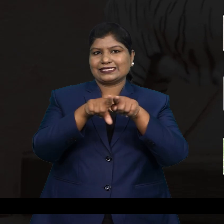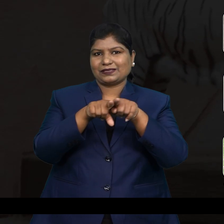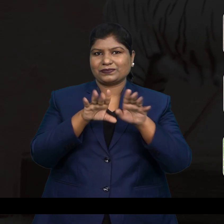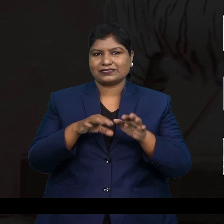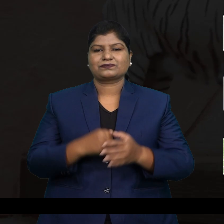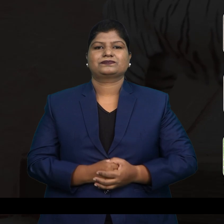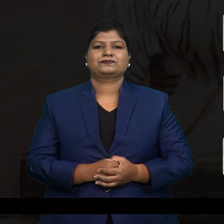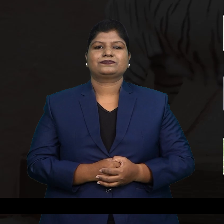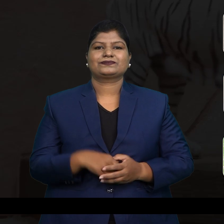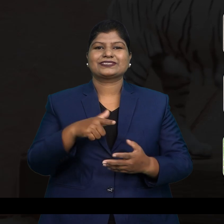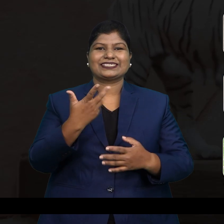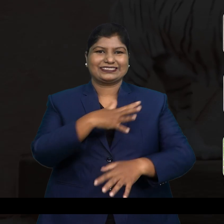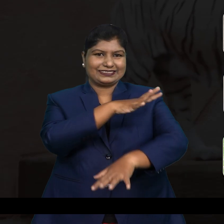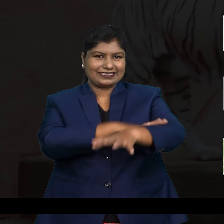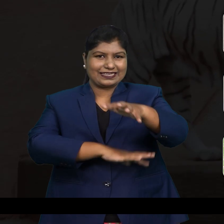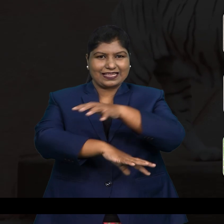எடுத்துக்காட்டு புலி,